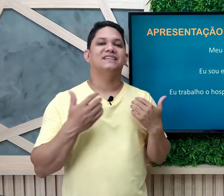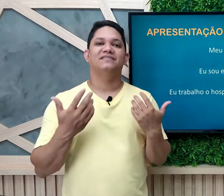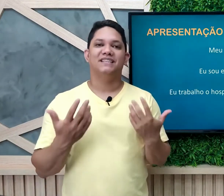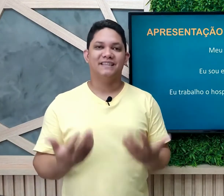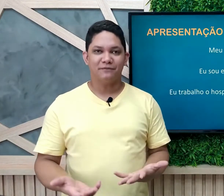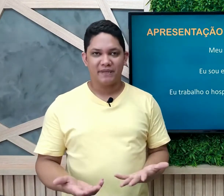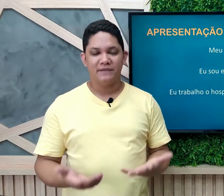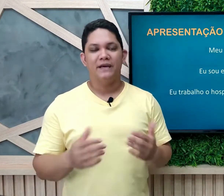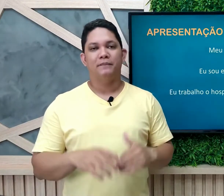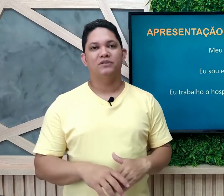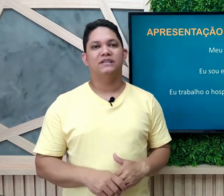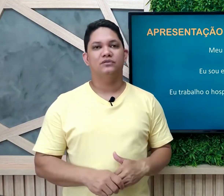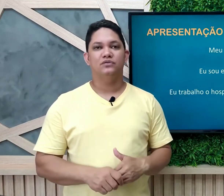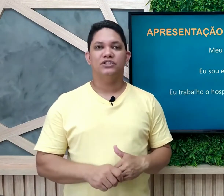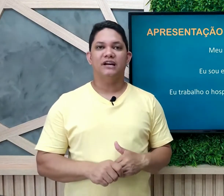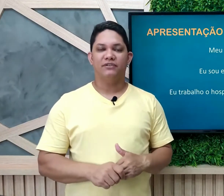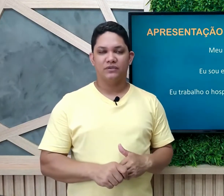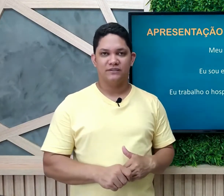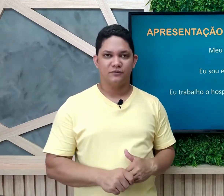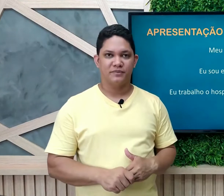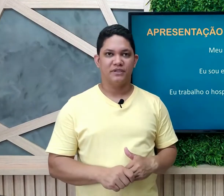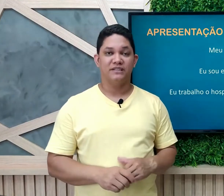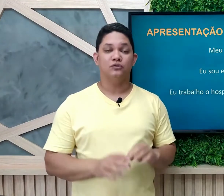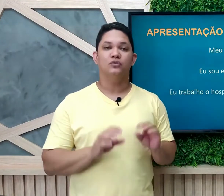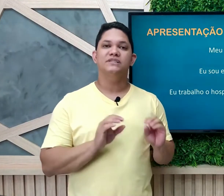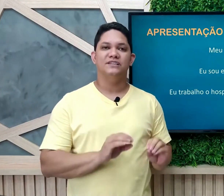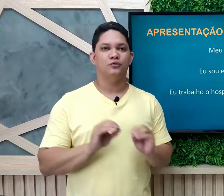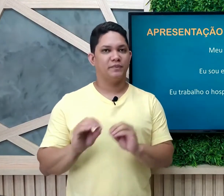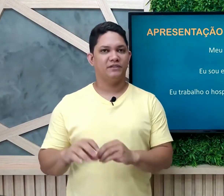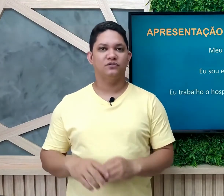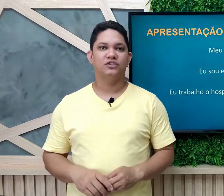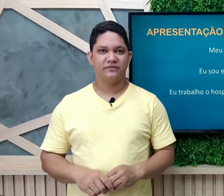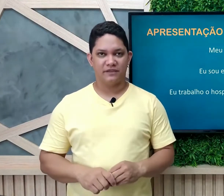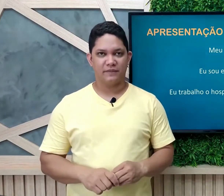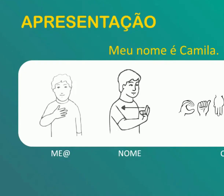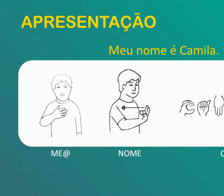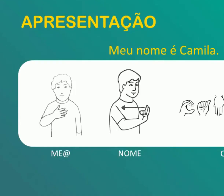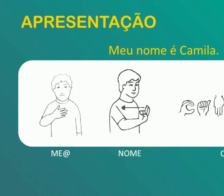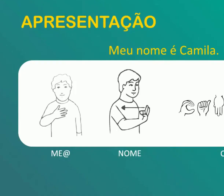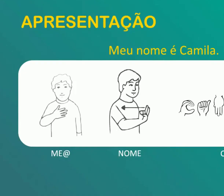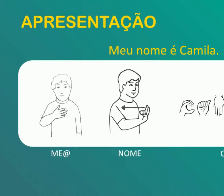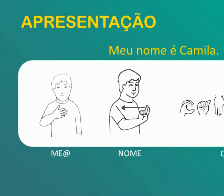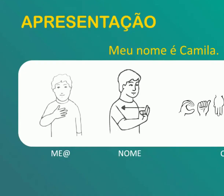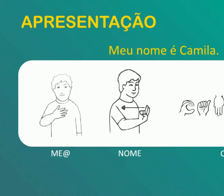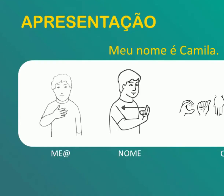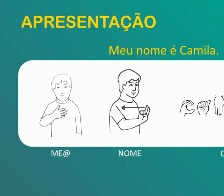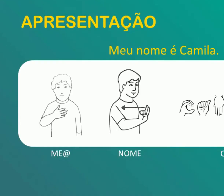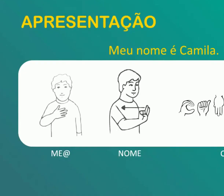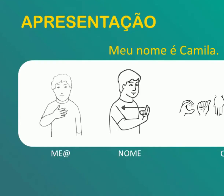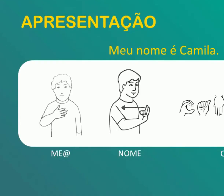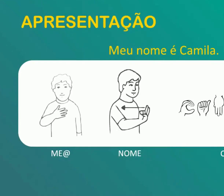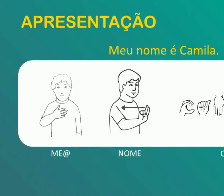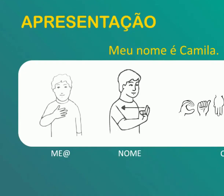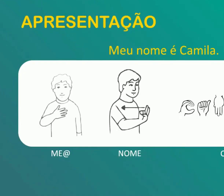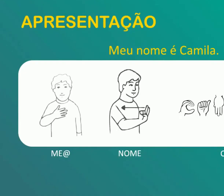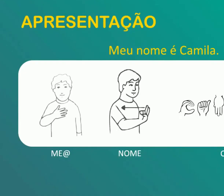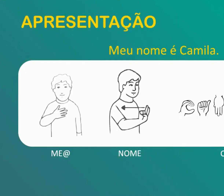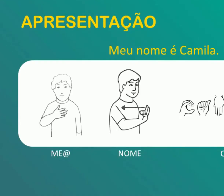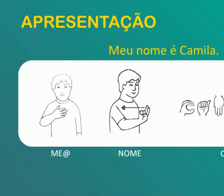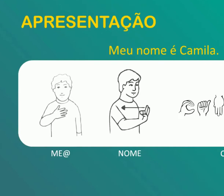gravada também para os alunos da Faculdade Supremo Redentor, 6º período de enfermagem. Então vamos aos sinais. A gente vai